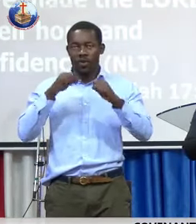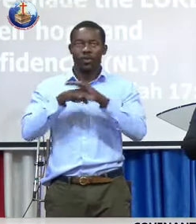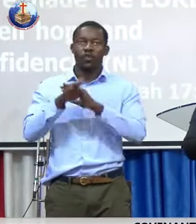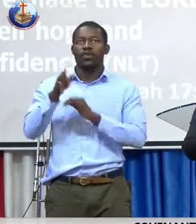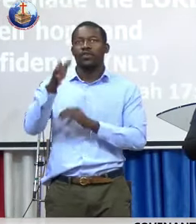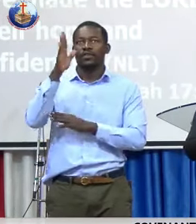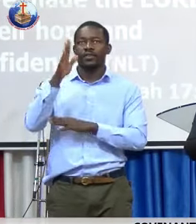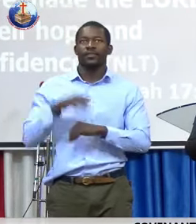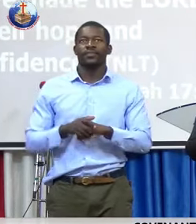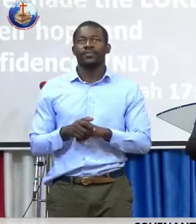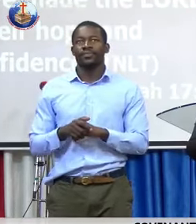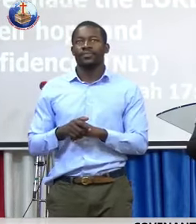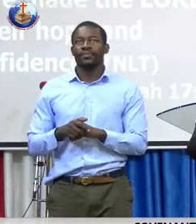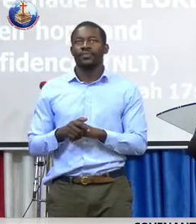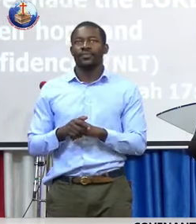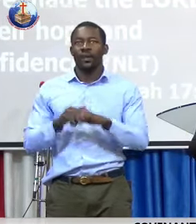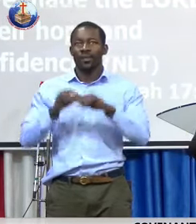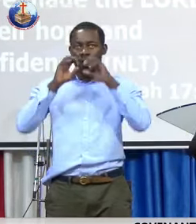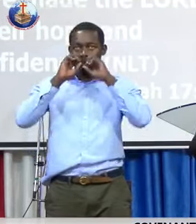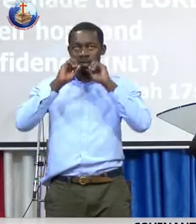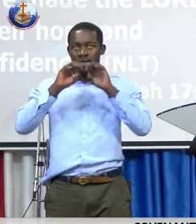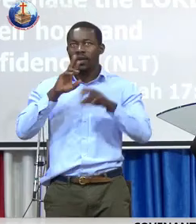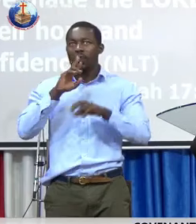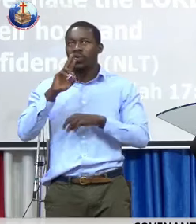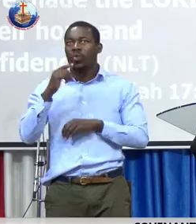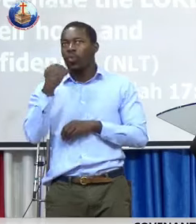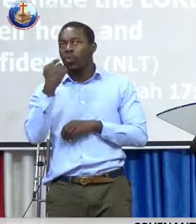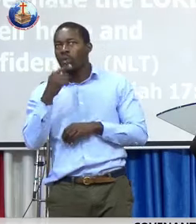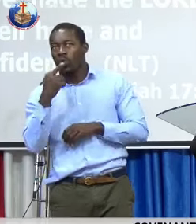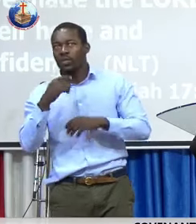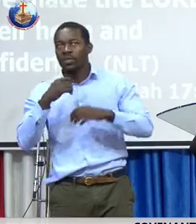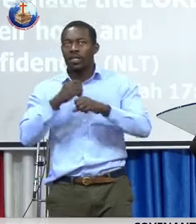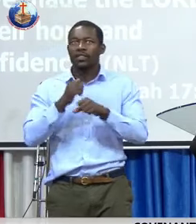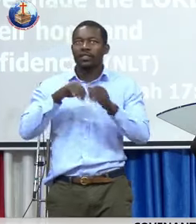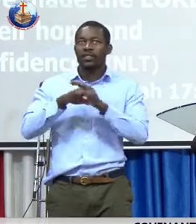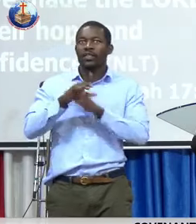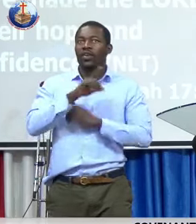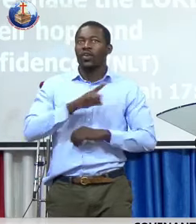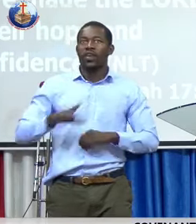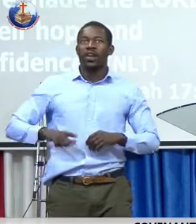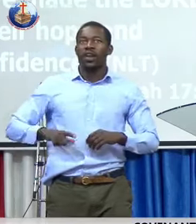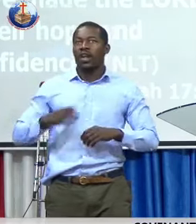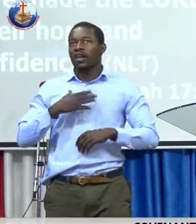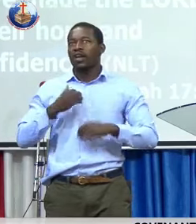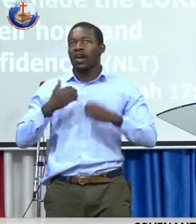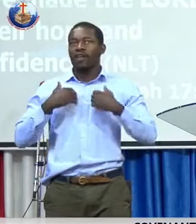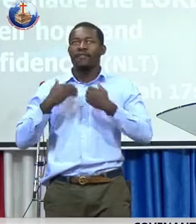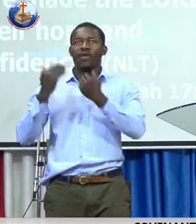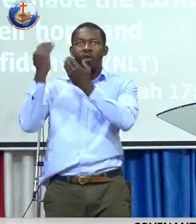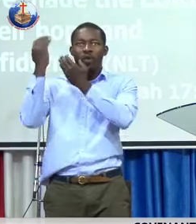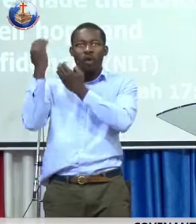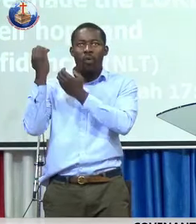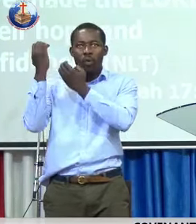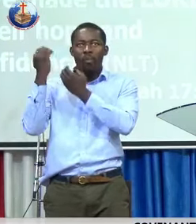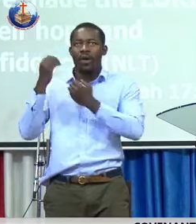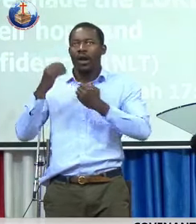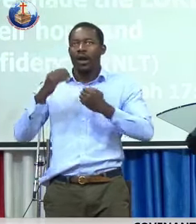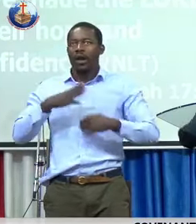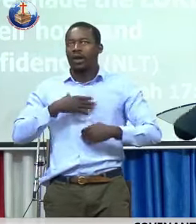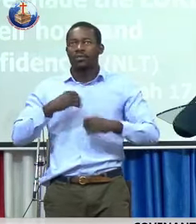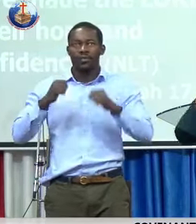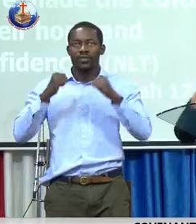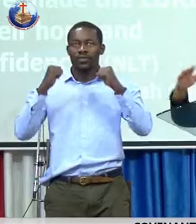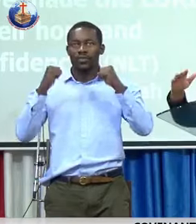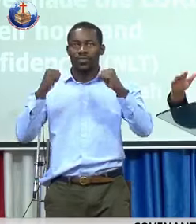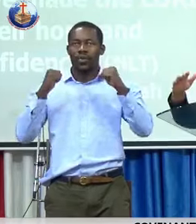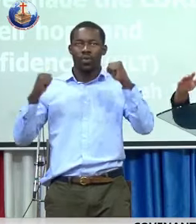inatuhimiza kwamba amebarikiwa mtumainiaye Bwana na tumaini lake limo katika huyo Bwana. So despite people being confident in their own